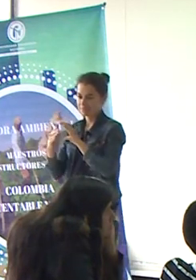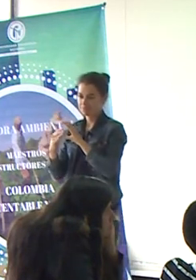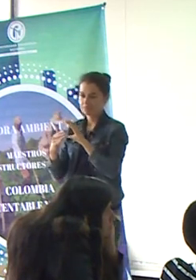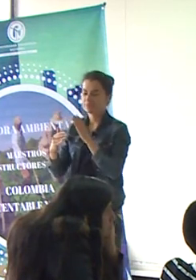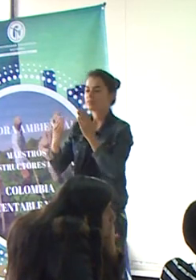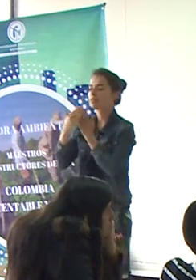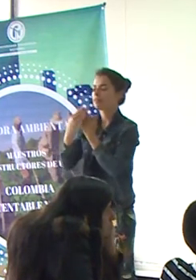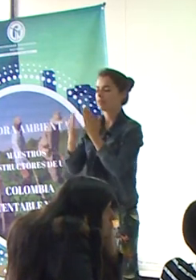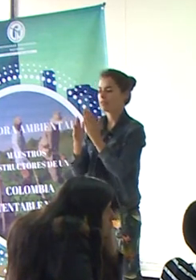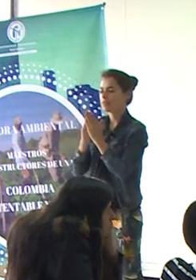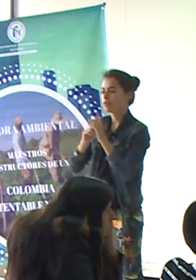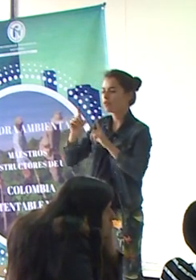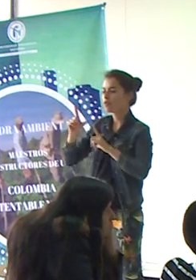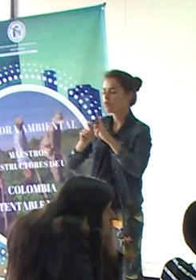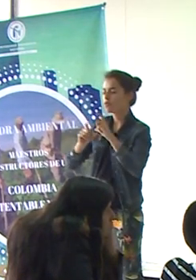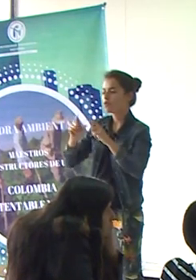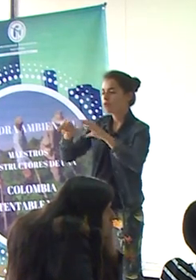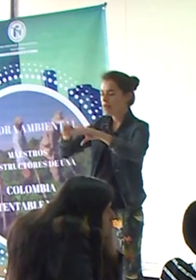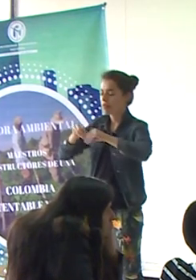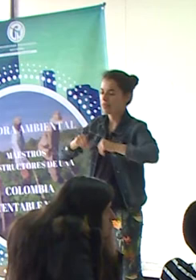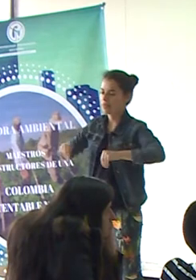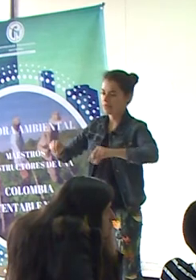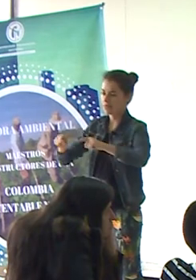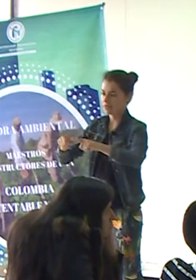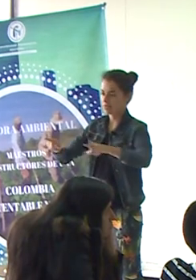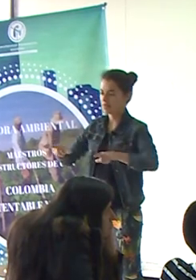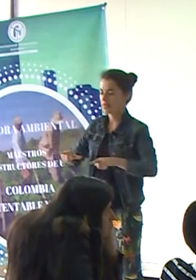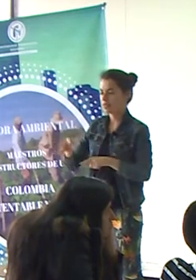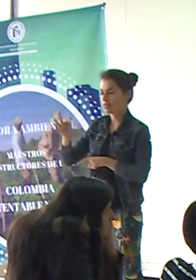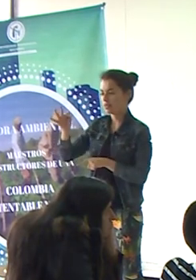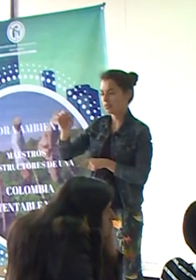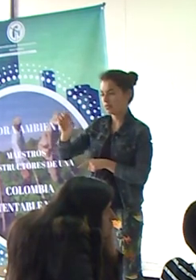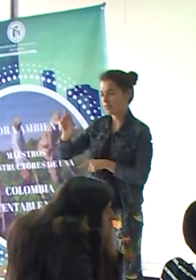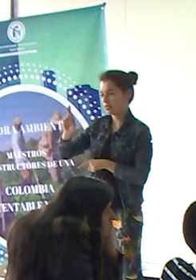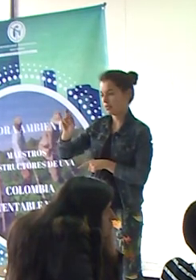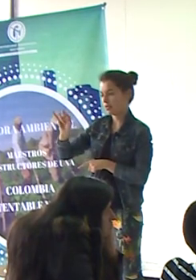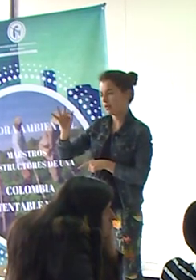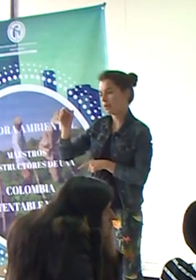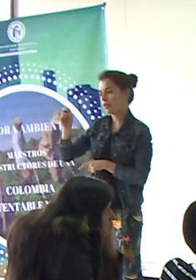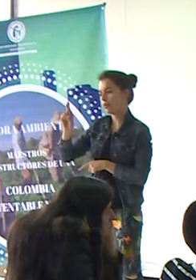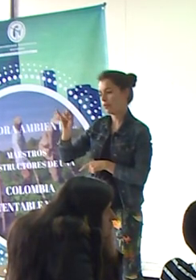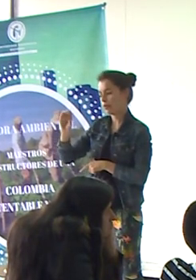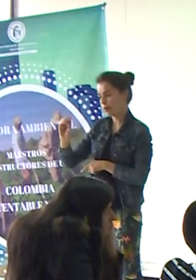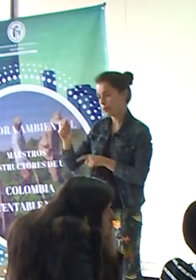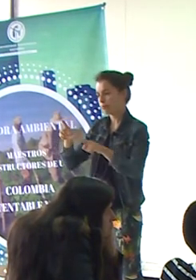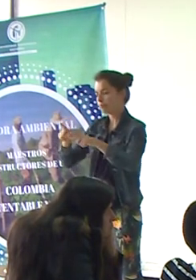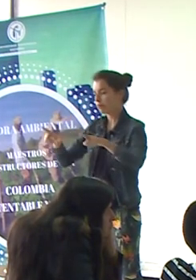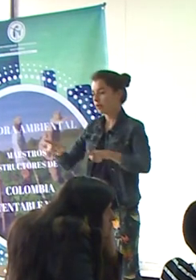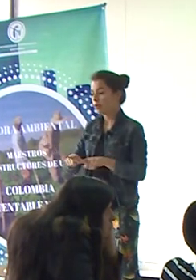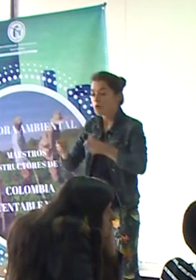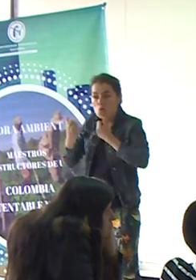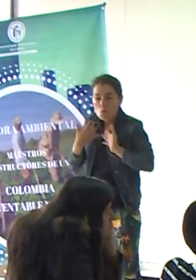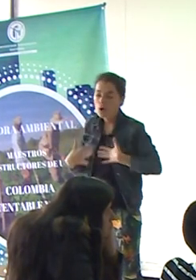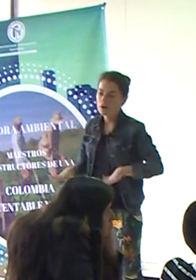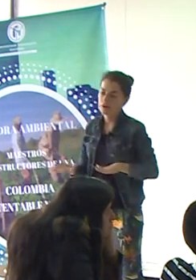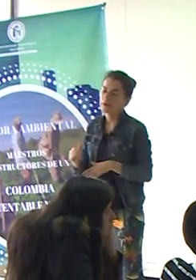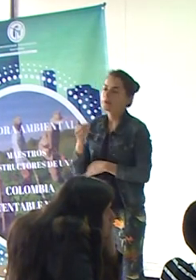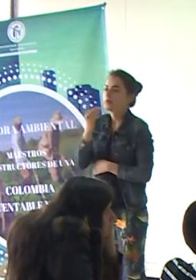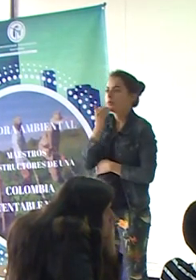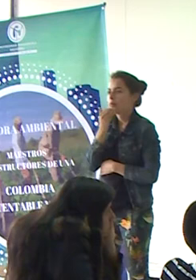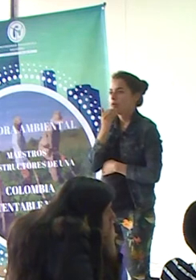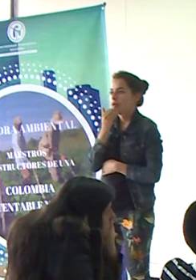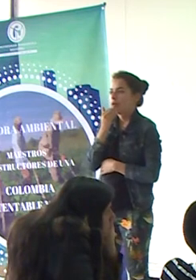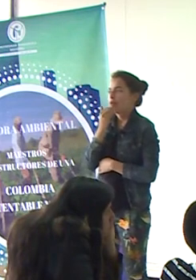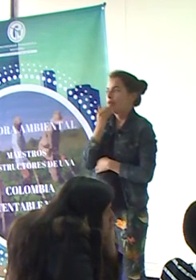cual territorio el que usted quiera con el que se relaciona el individuo por ejemplo fotos de la